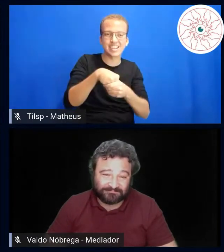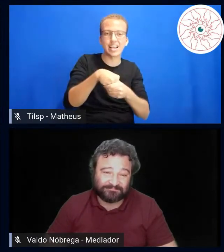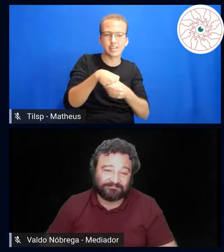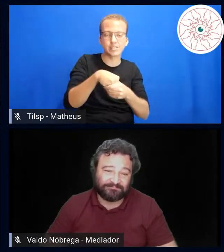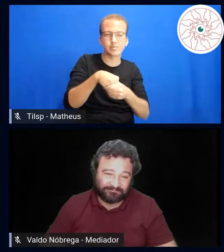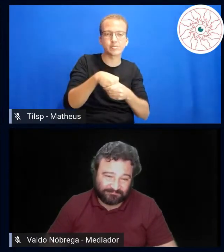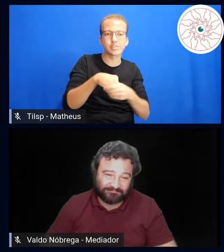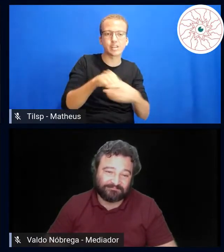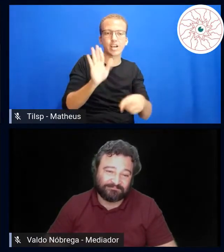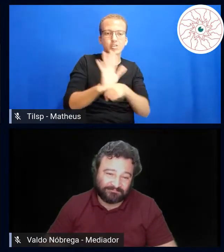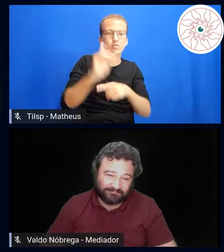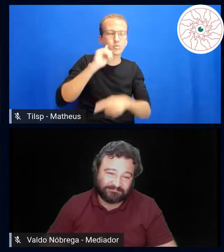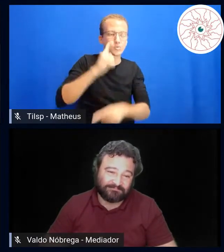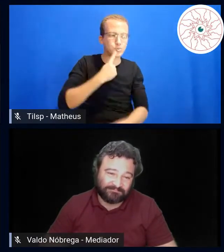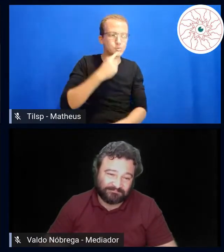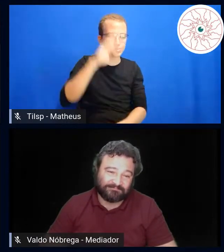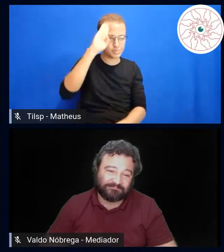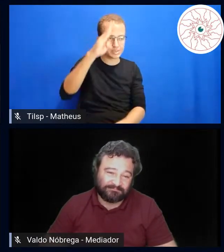Que bom.